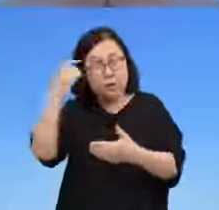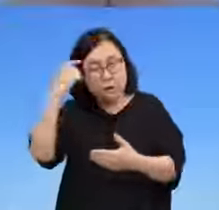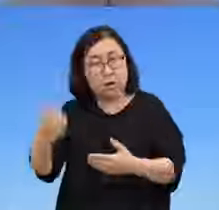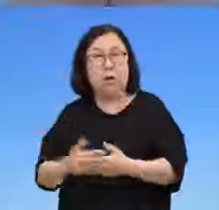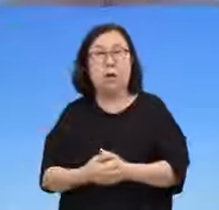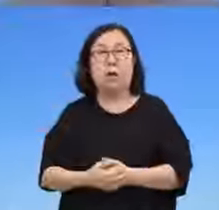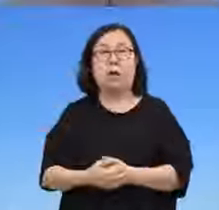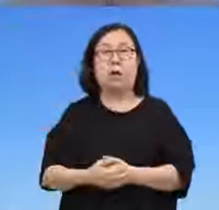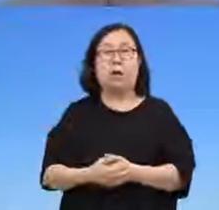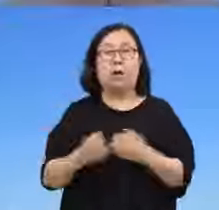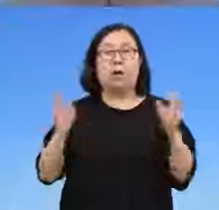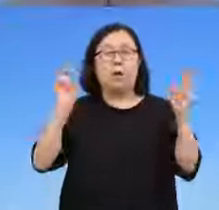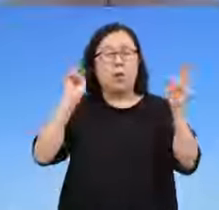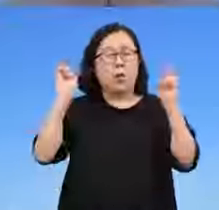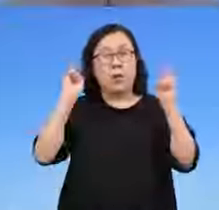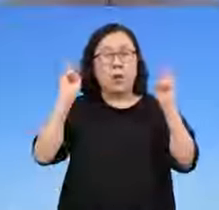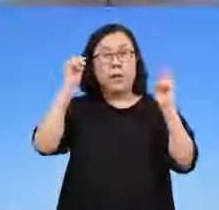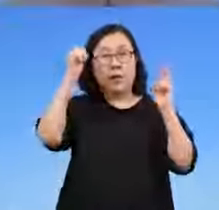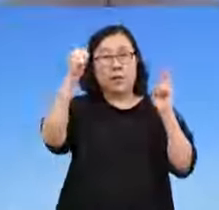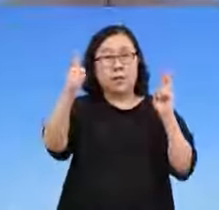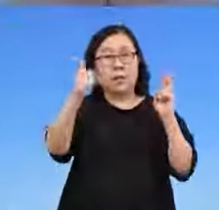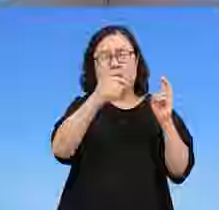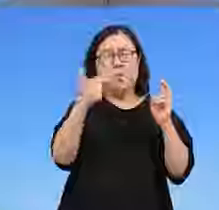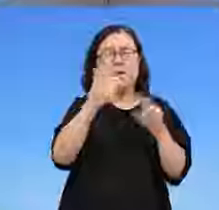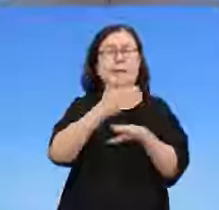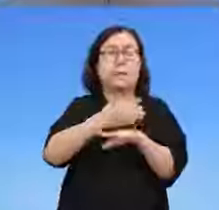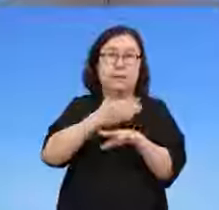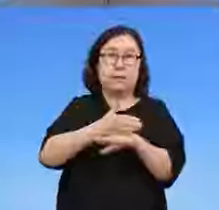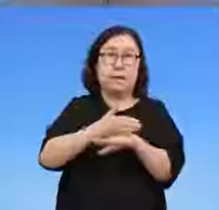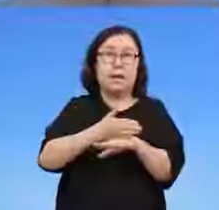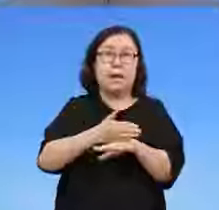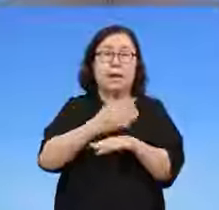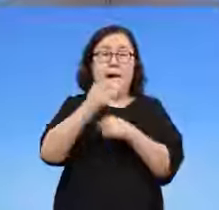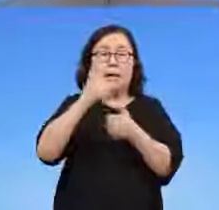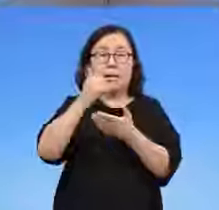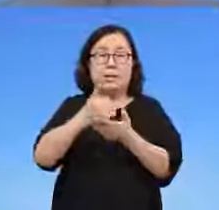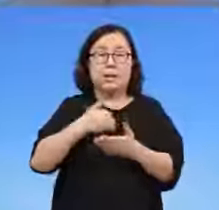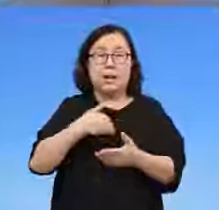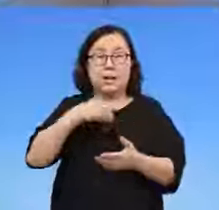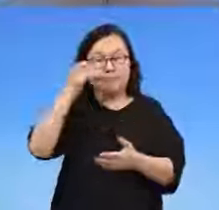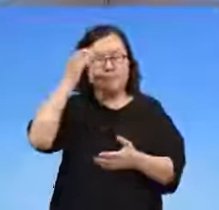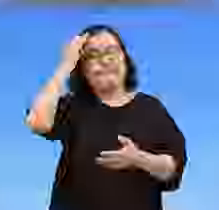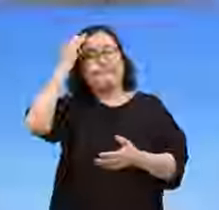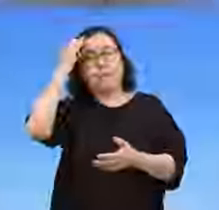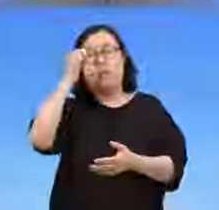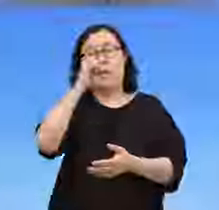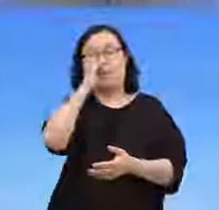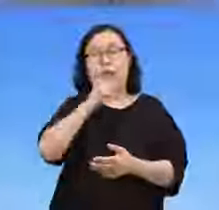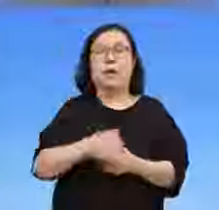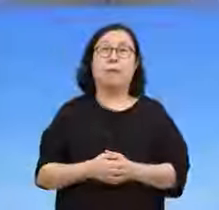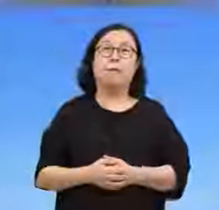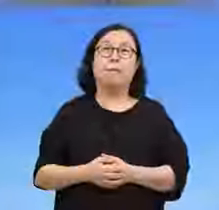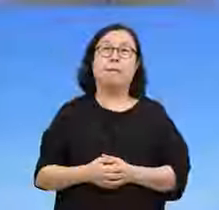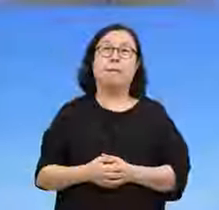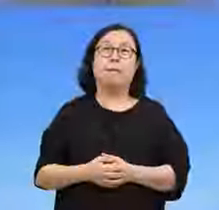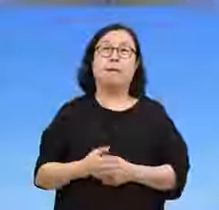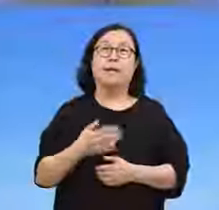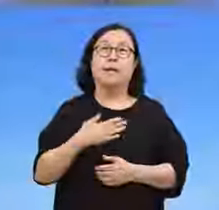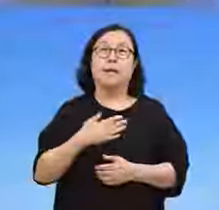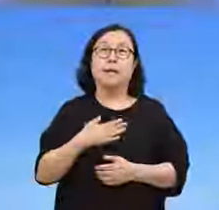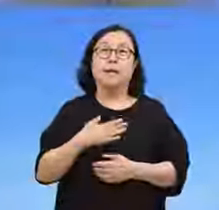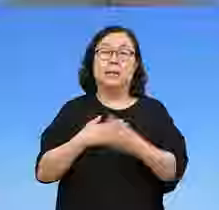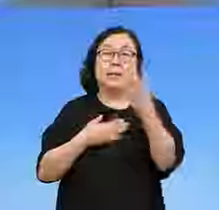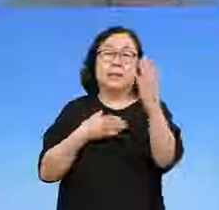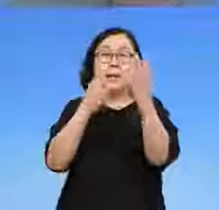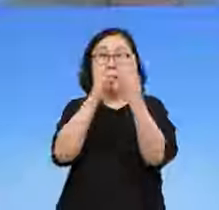끊고 그분께도 또 그 회장님께도 너무너무 감사했지만 하나님은 저에게 뭘 깨닫게 해주시는 거예요?